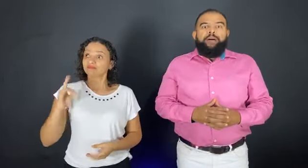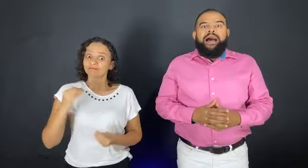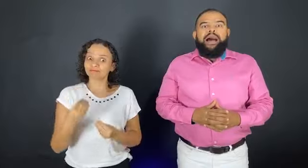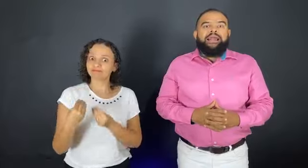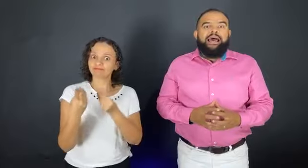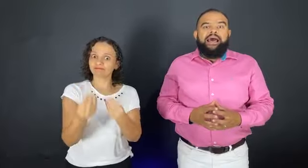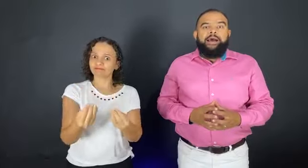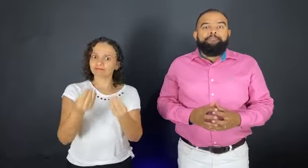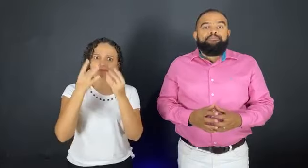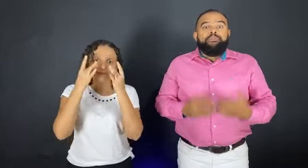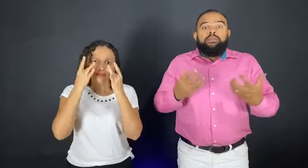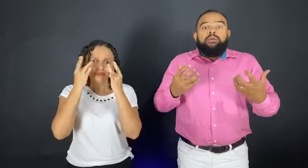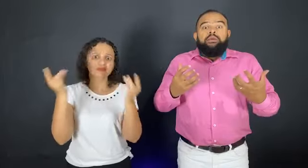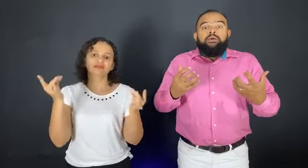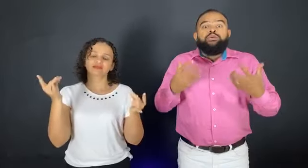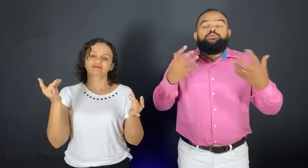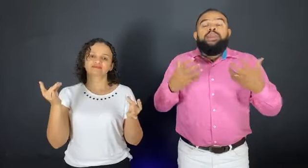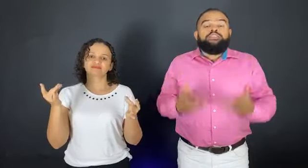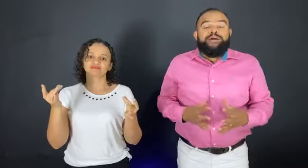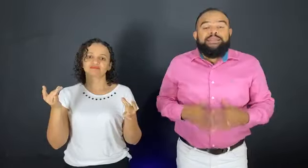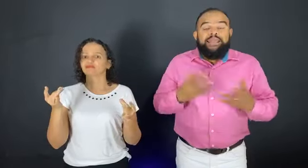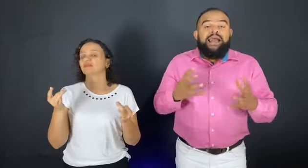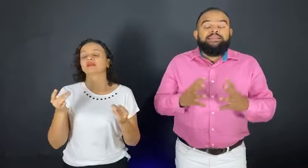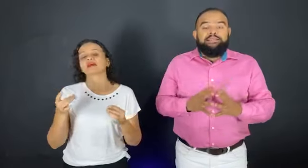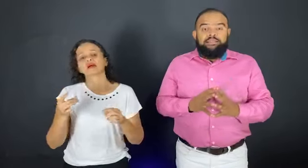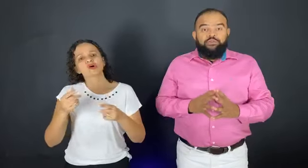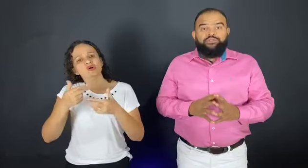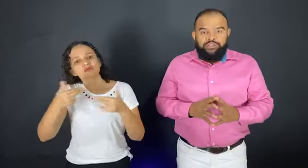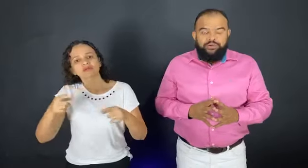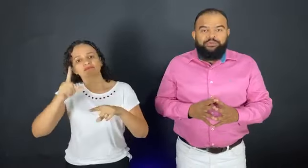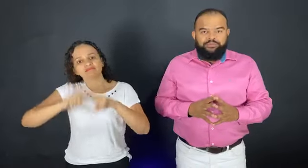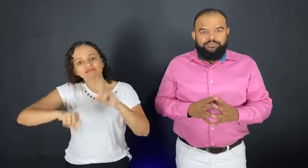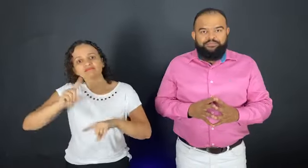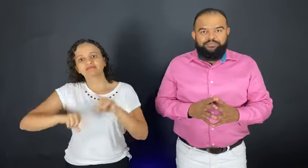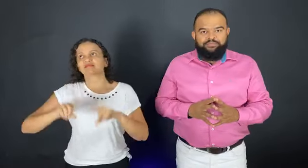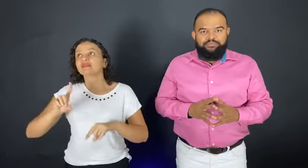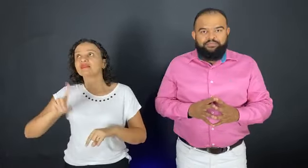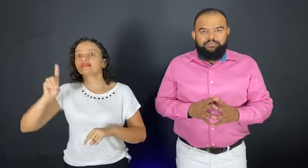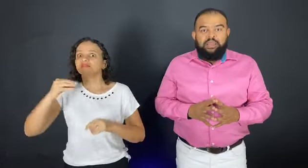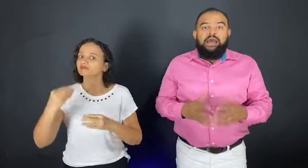Atente para os bens materiais que Deus te deu.